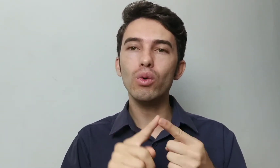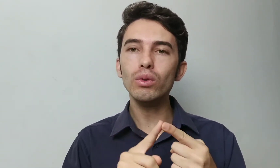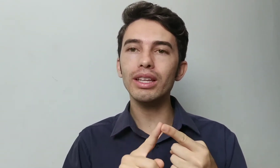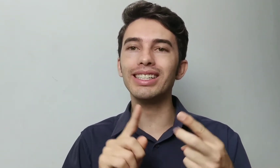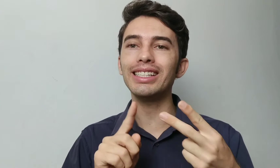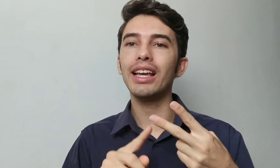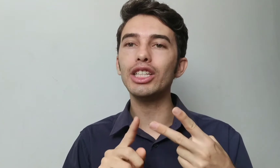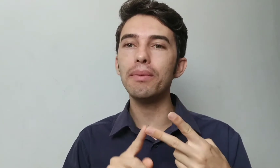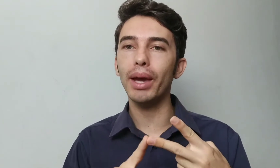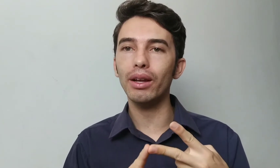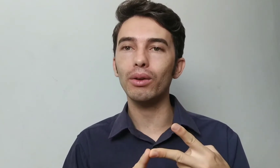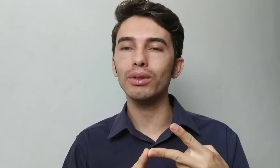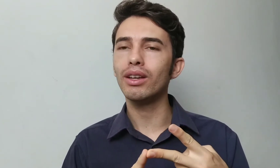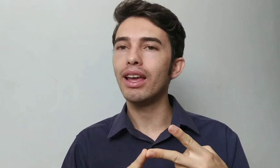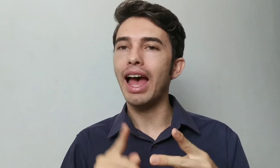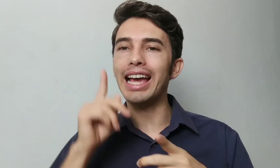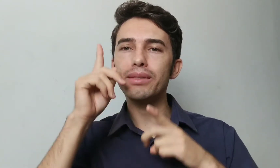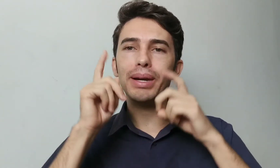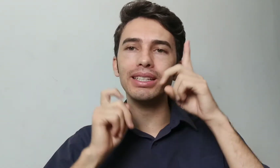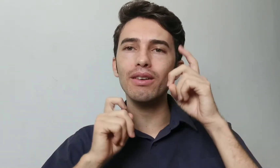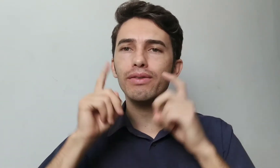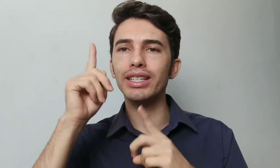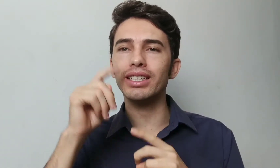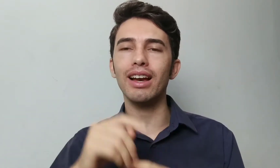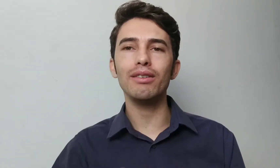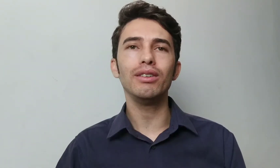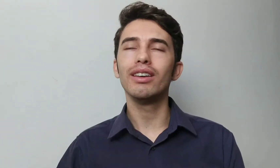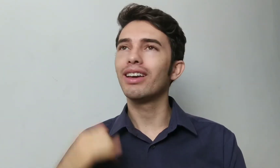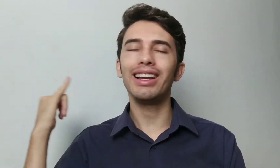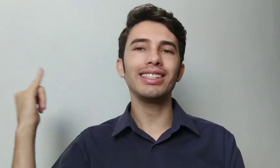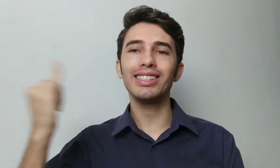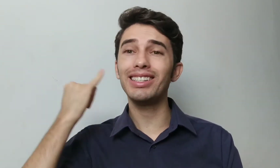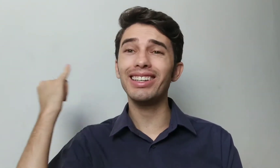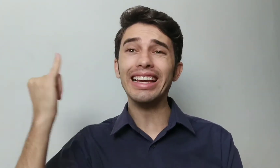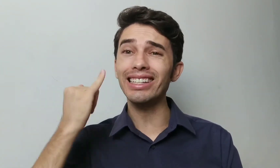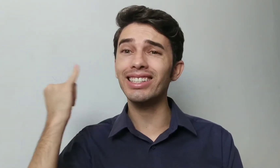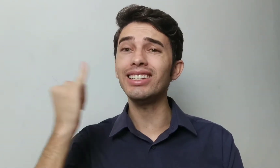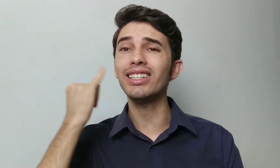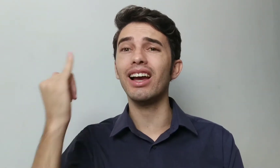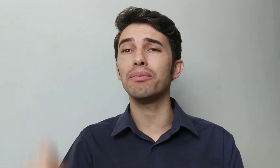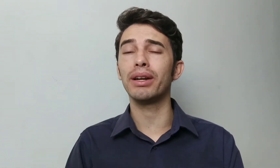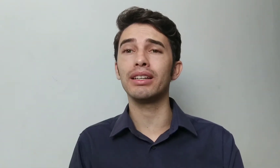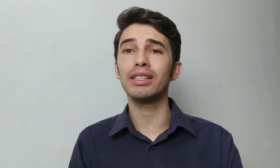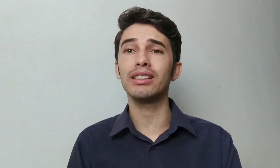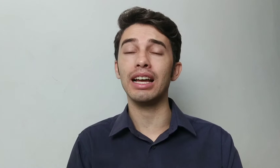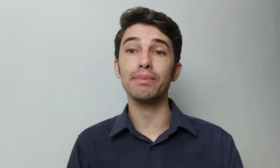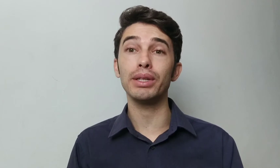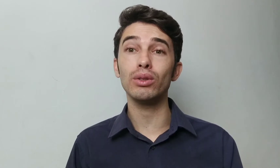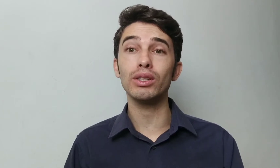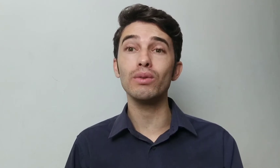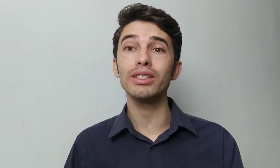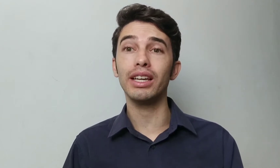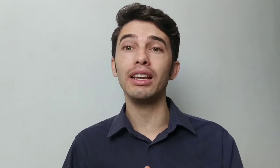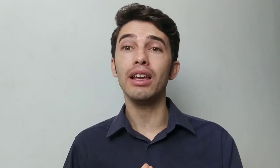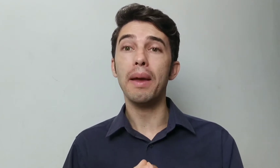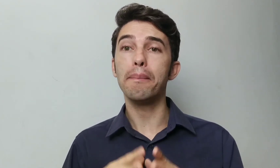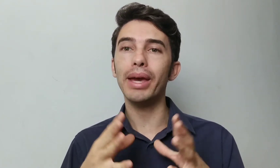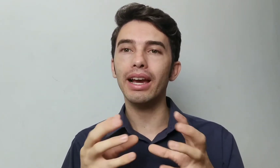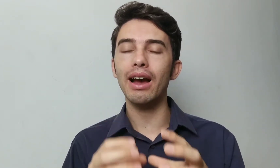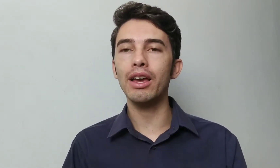perguntas e sentimentos, a expressão facial ela é assim essencial para as pessoas conseguirem pegar realmente